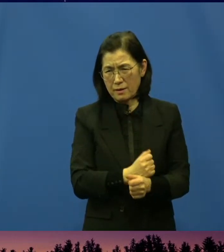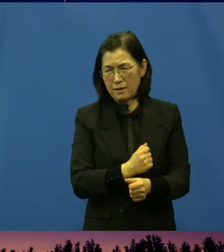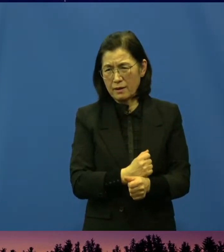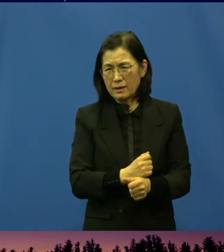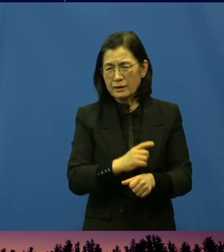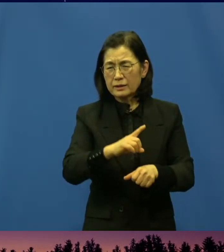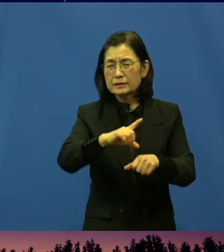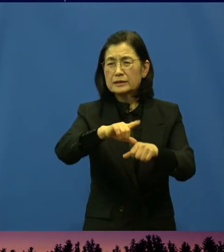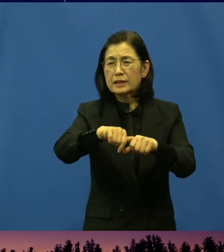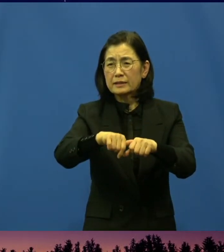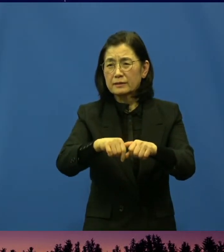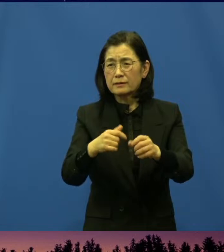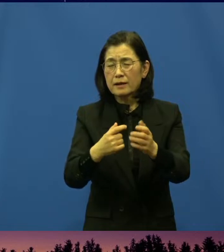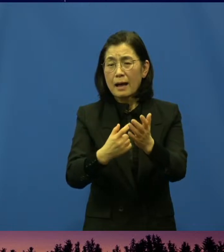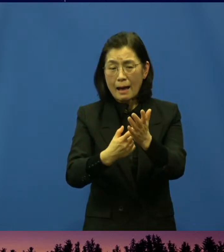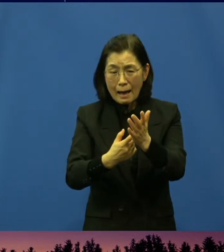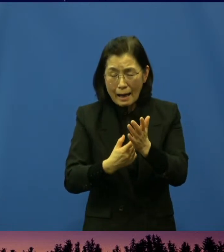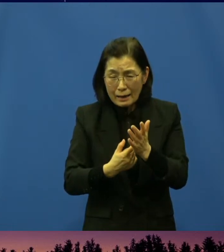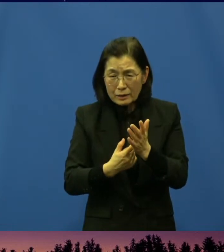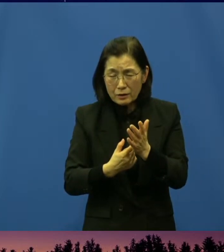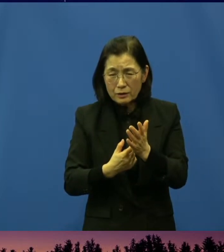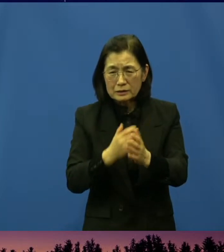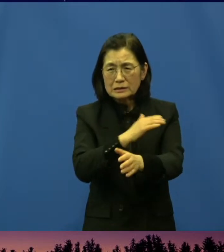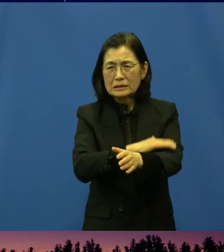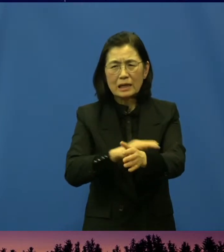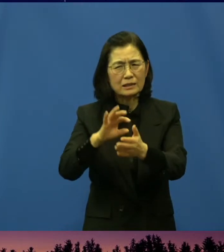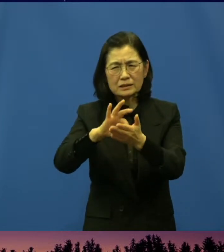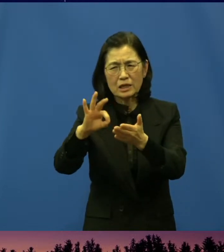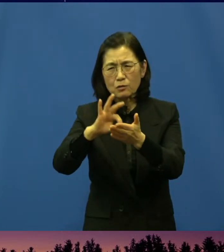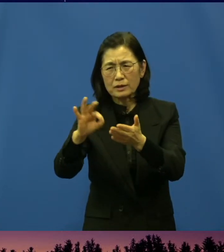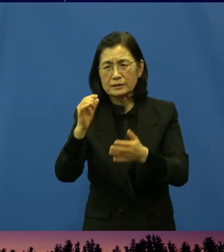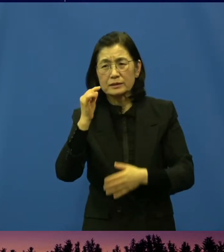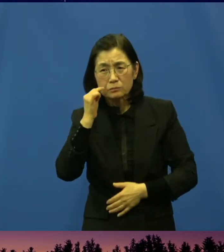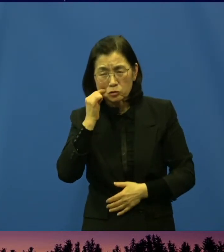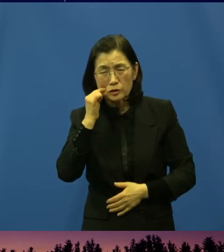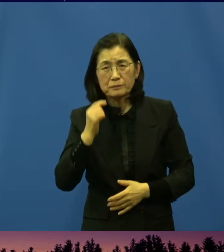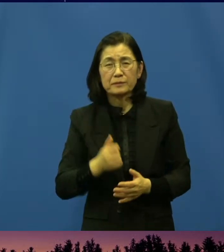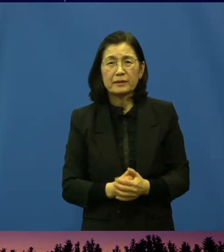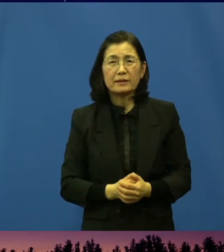그게 삶의 선이 곧지가 않잖아요. 요즘 요나서도 그렇잖아요.